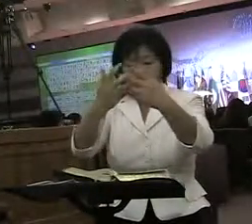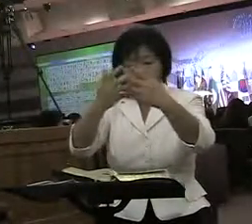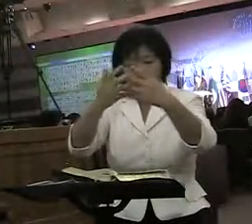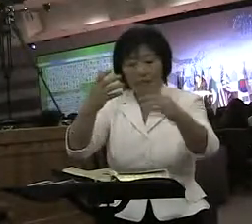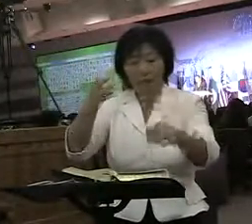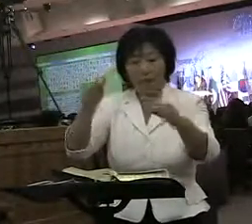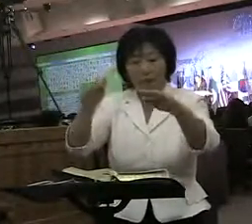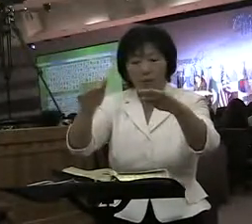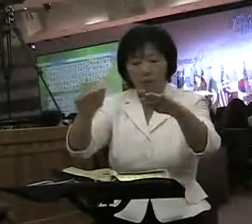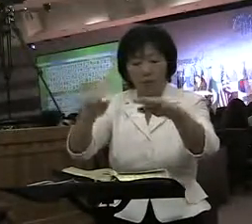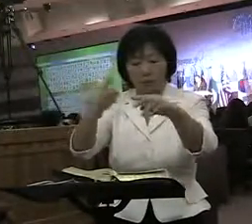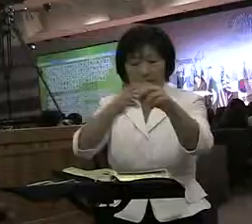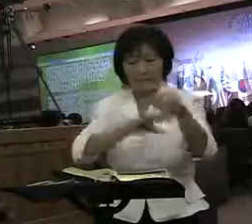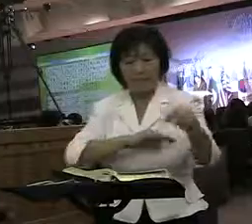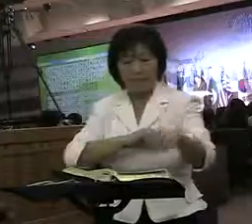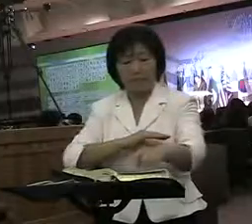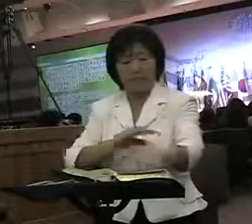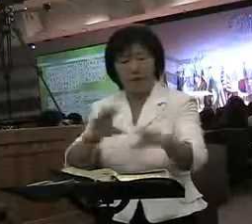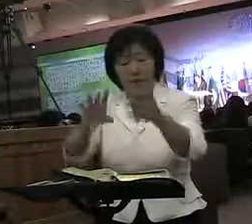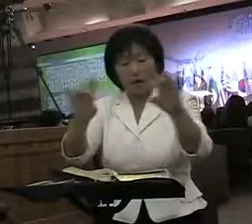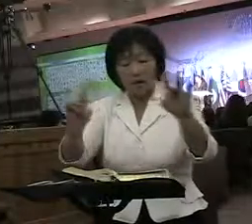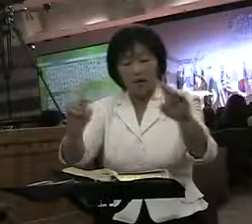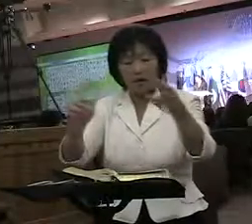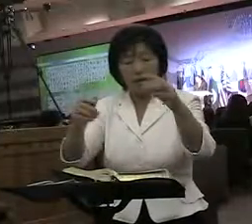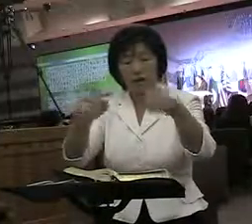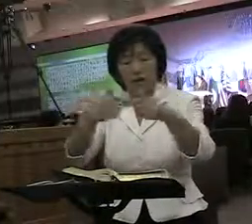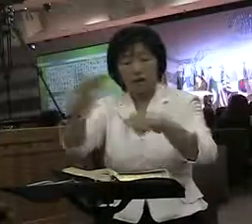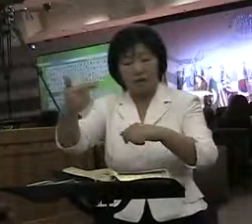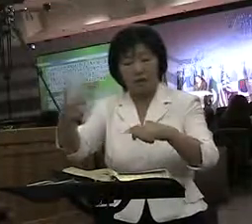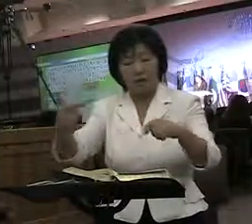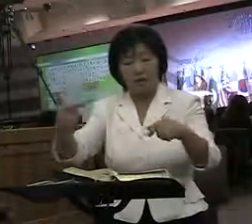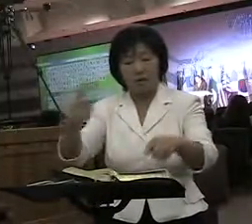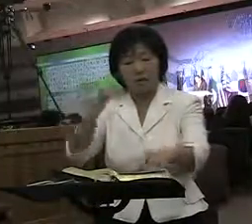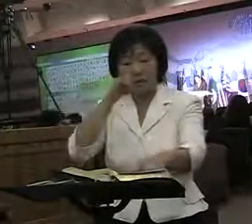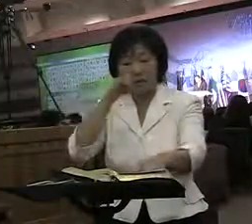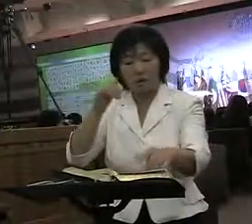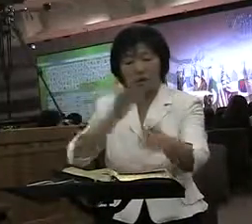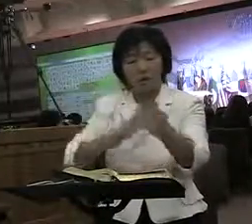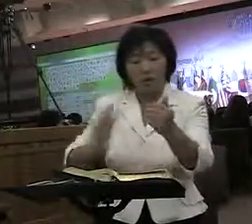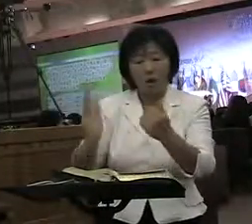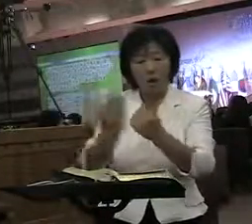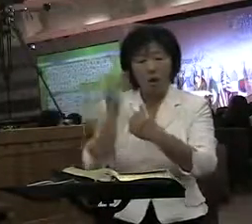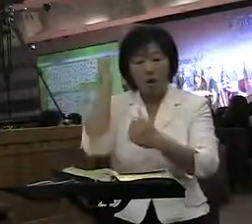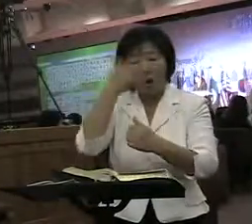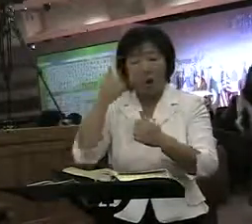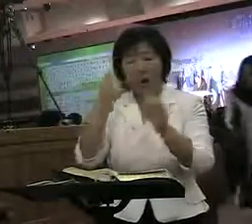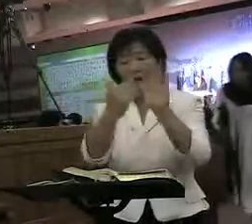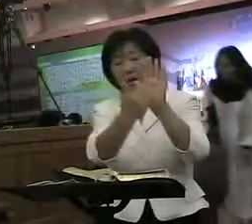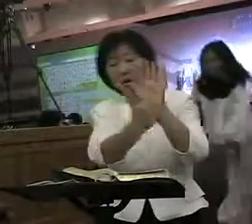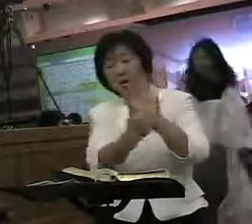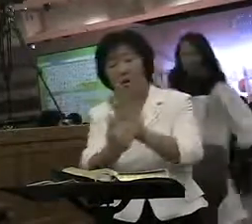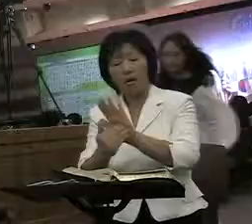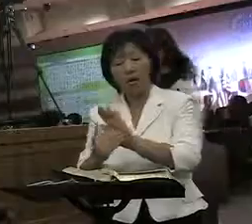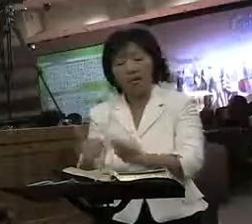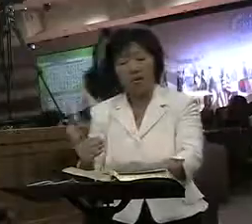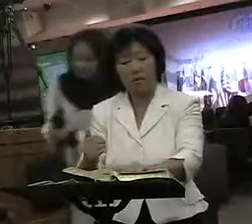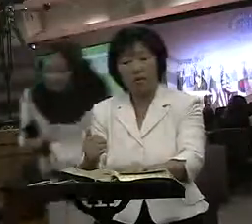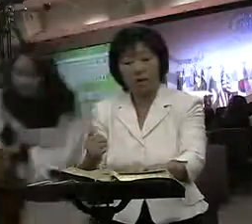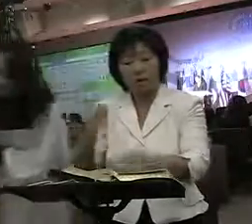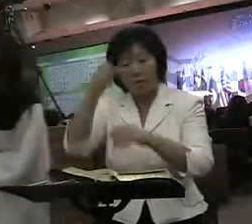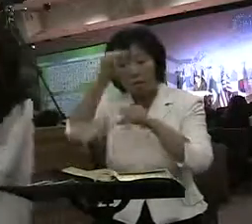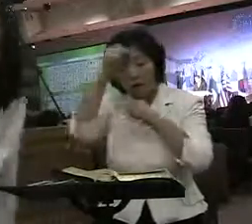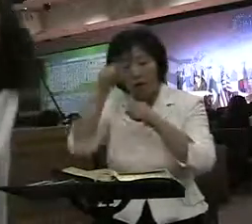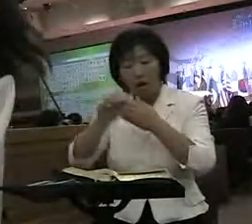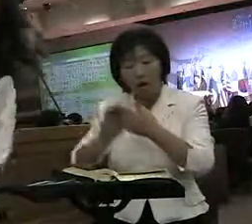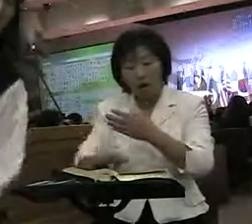서랍들은 모셨었는데 각기 6날개가 있어 그 둘로는 그 얼굴을 가리고 그 둘로는 그 발을 가리고